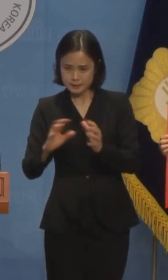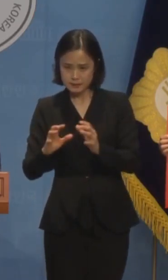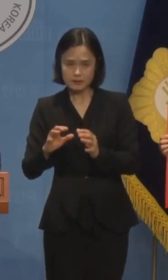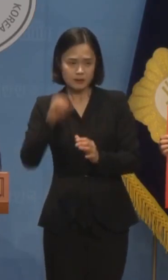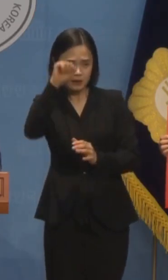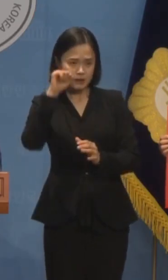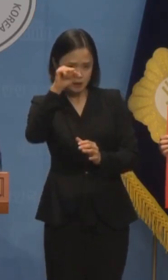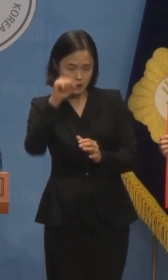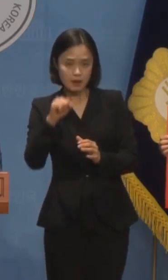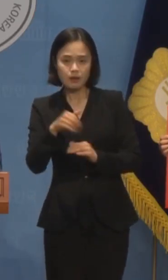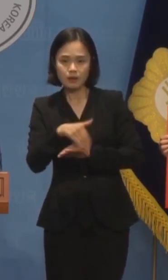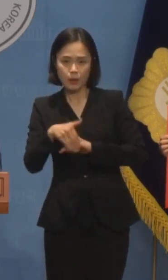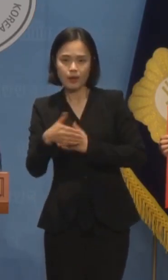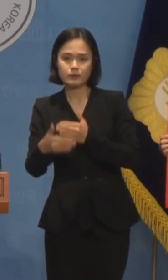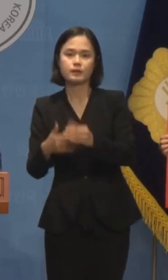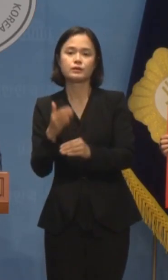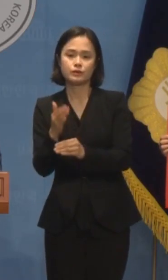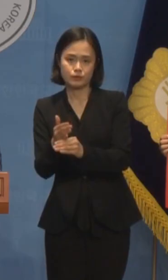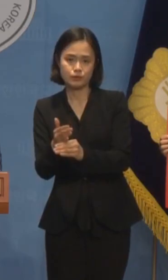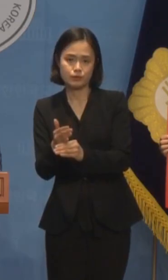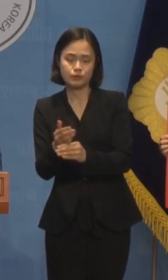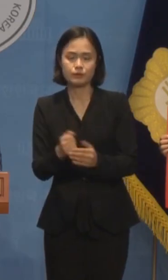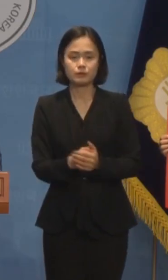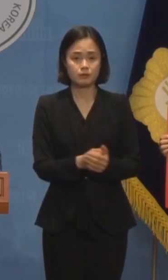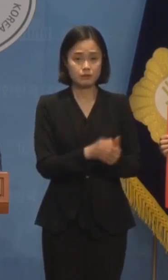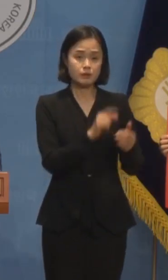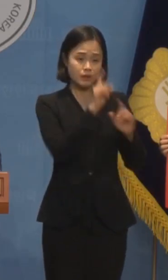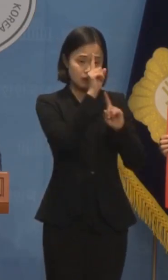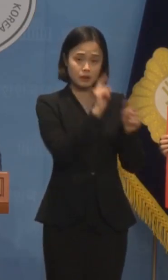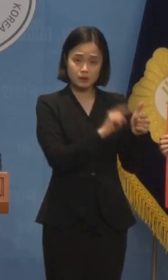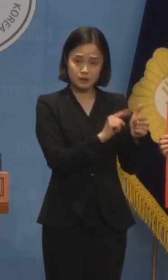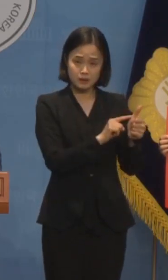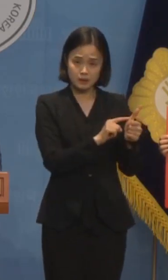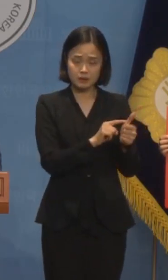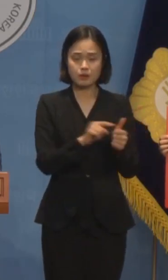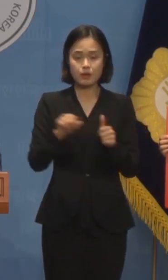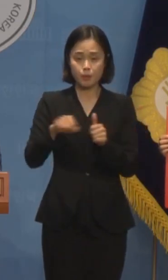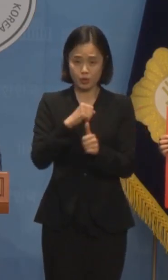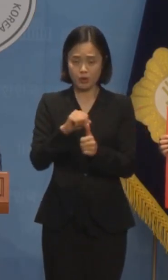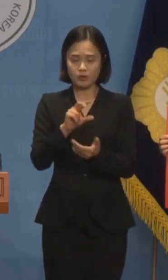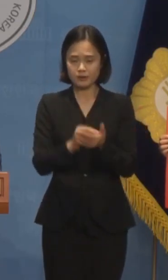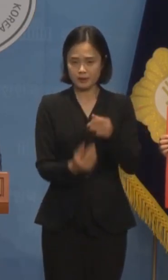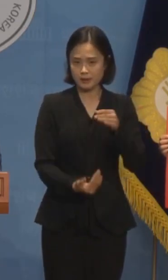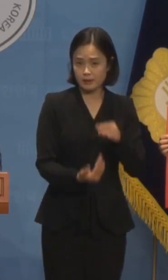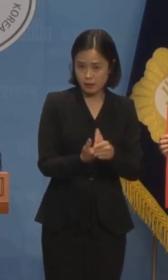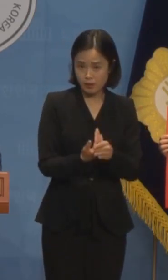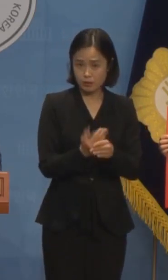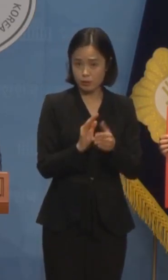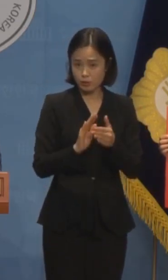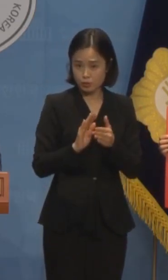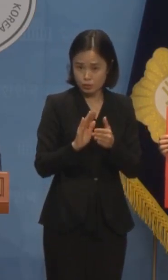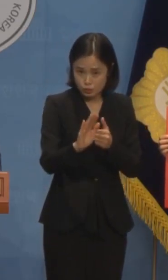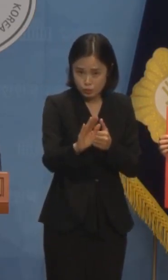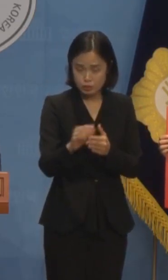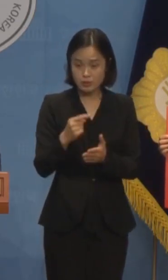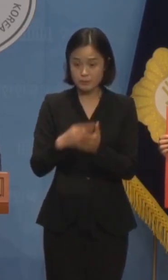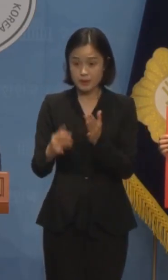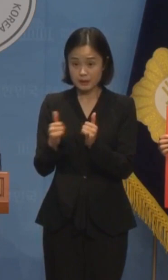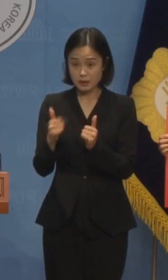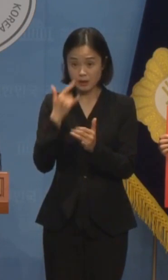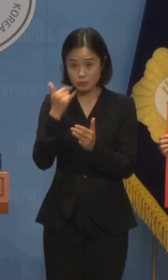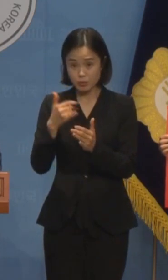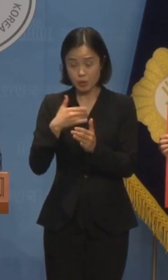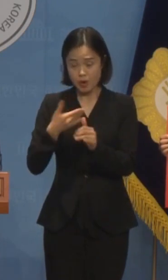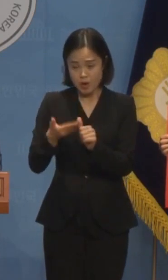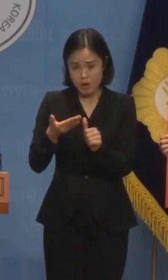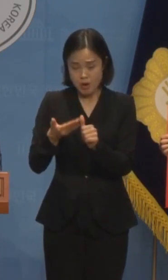사건 발단부터 이후 대응까지 이영경 시의원은 2차 가해 등으로 피해자의 고통을 악화시키고 시민의